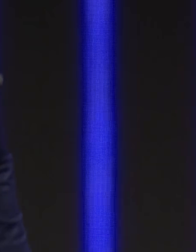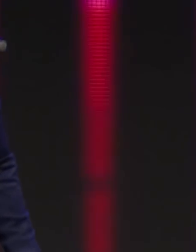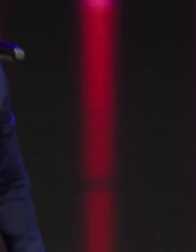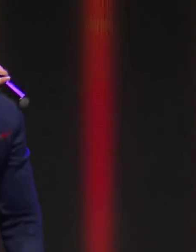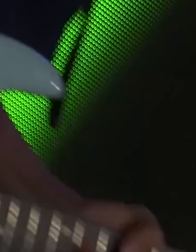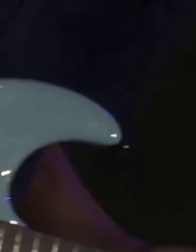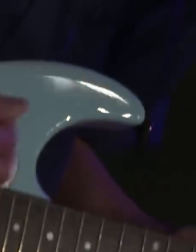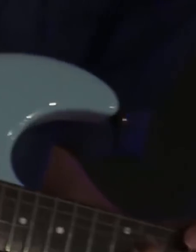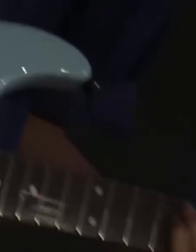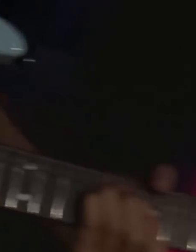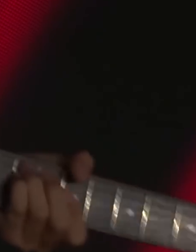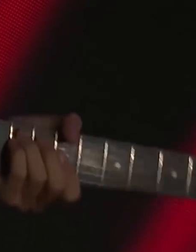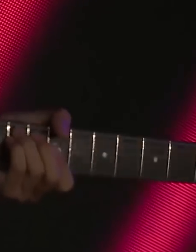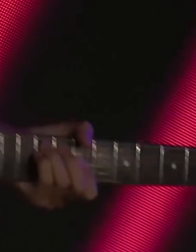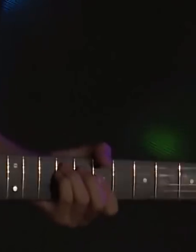kebenaran-Mu